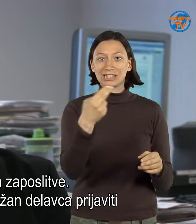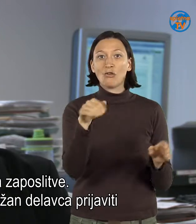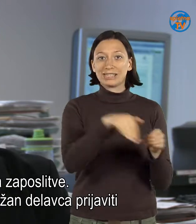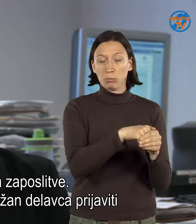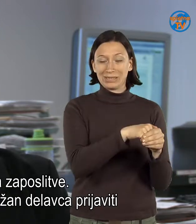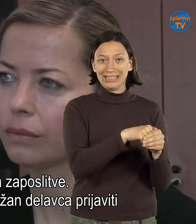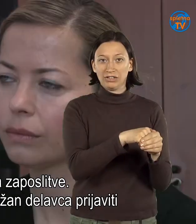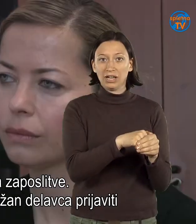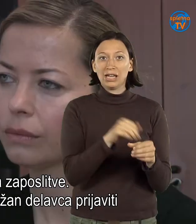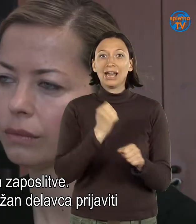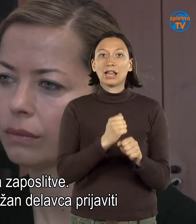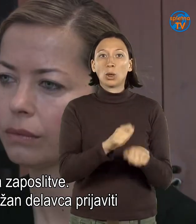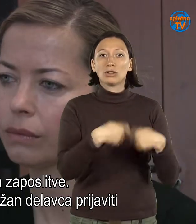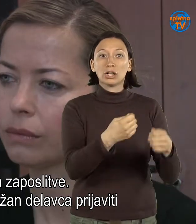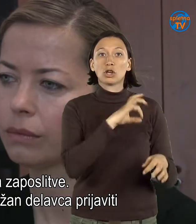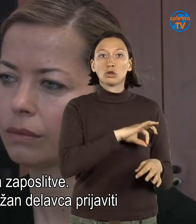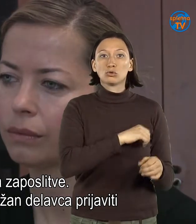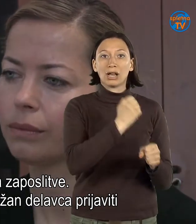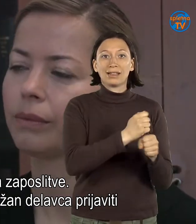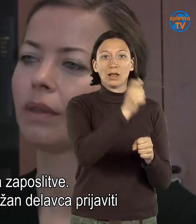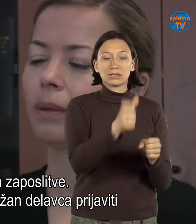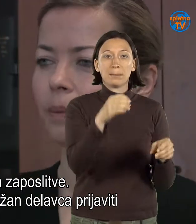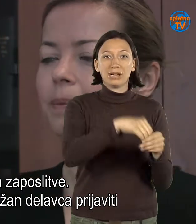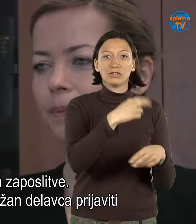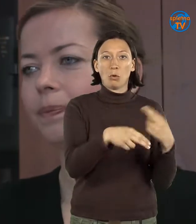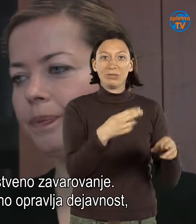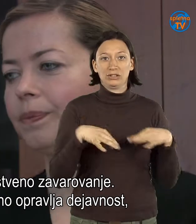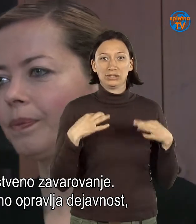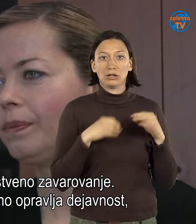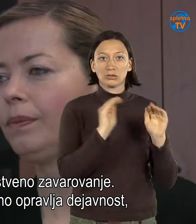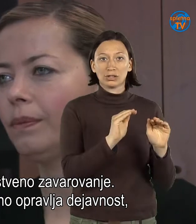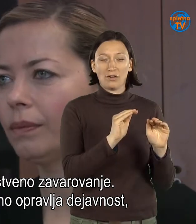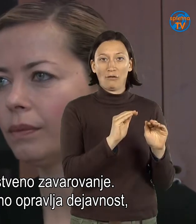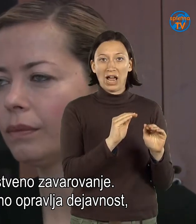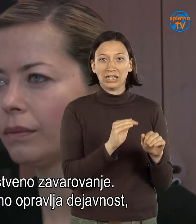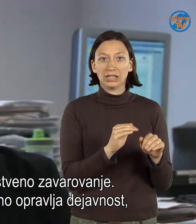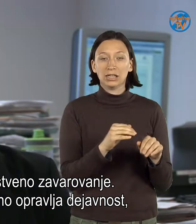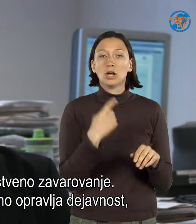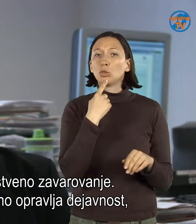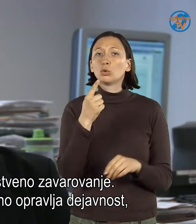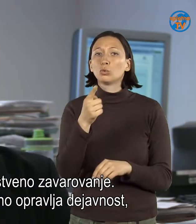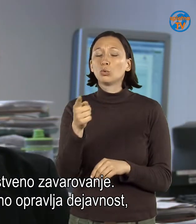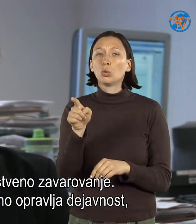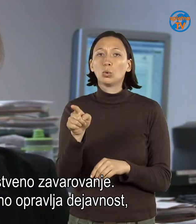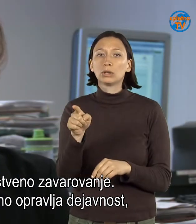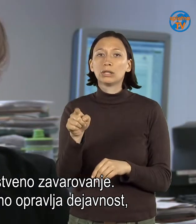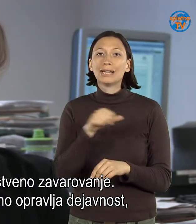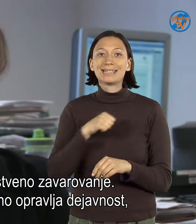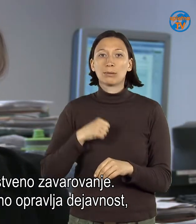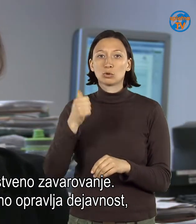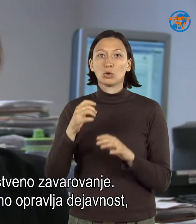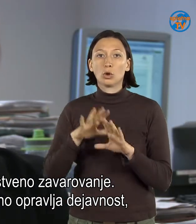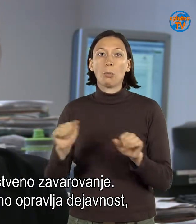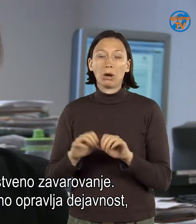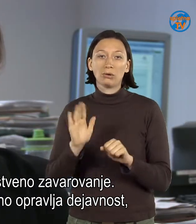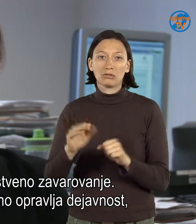naslova zaposlitve. Delodajalec je dolžan delavca prijaviti v obvezno zdravstveno zavarovanje. Nekdo, ki